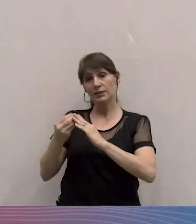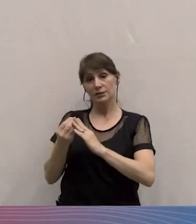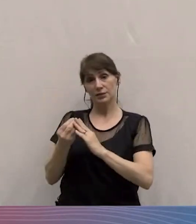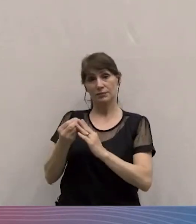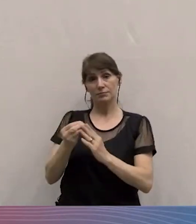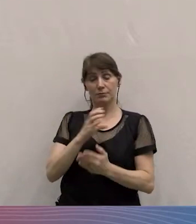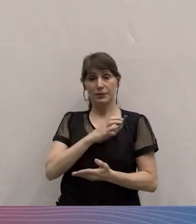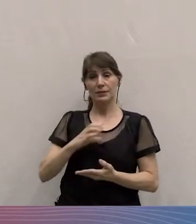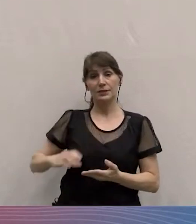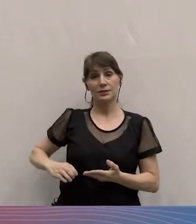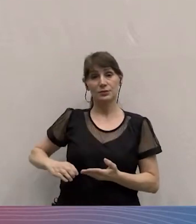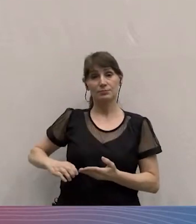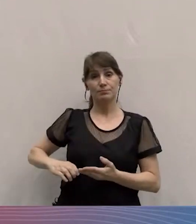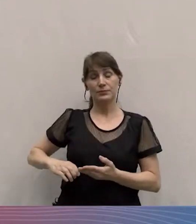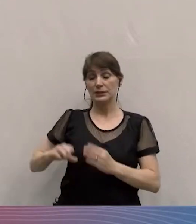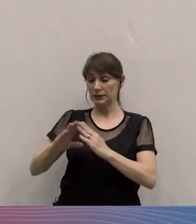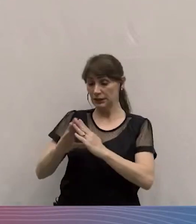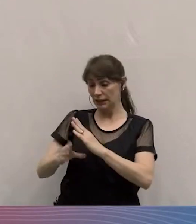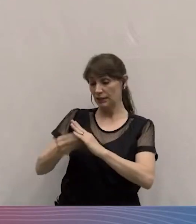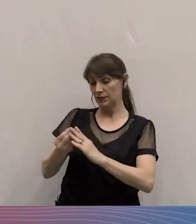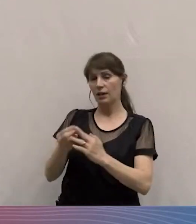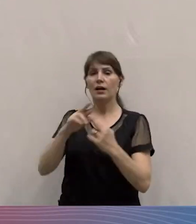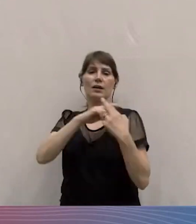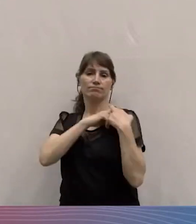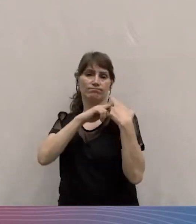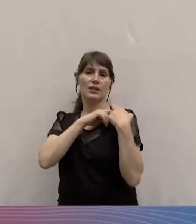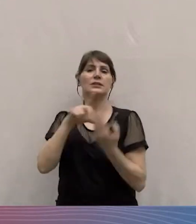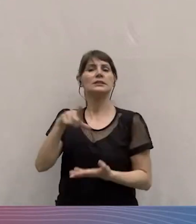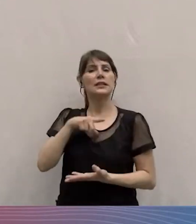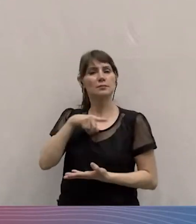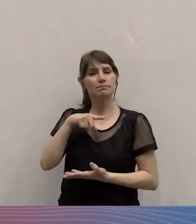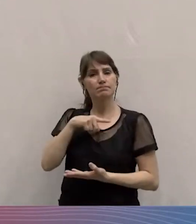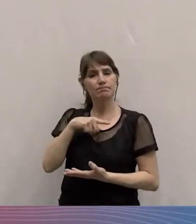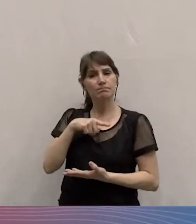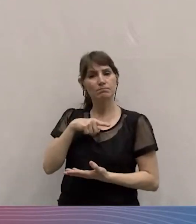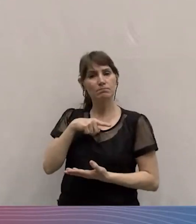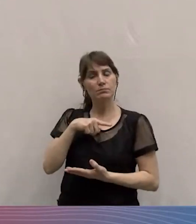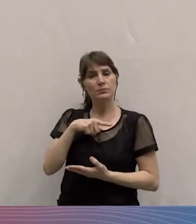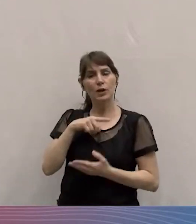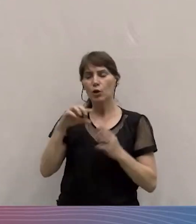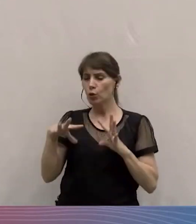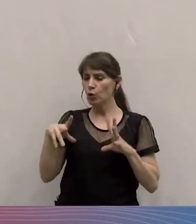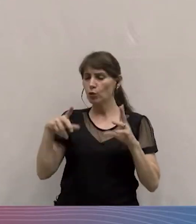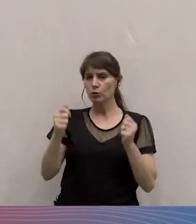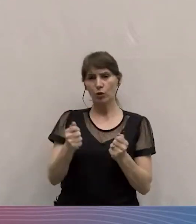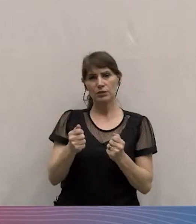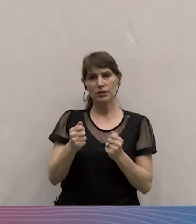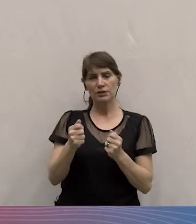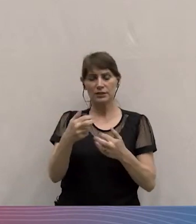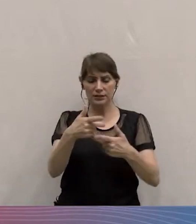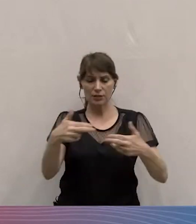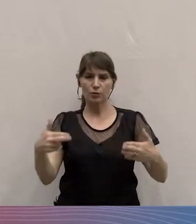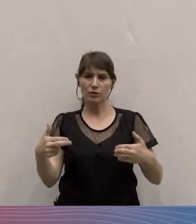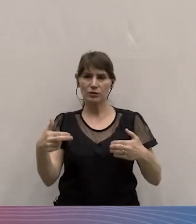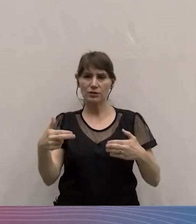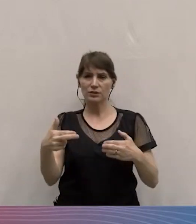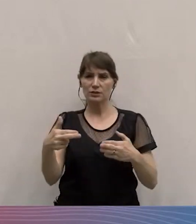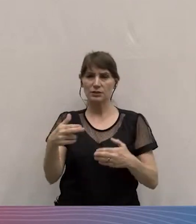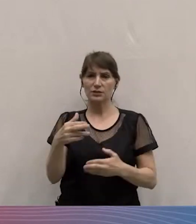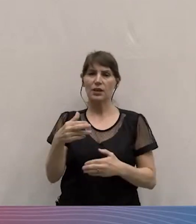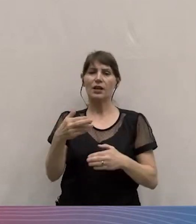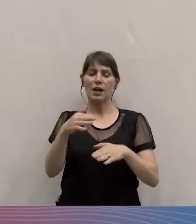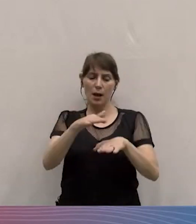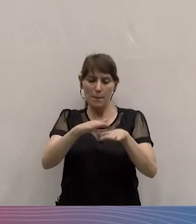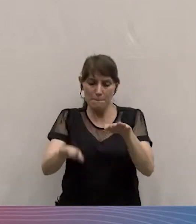E a igreja tem a responsabilidade de colocar todas as coisas debaixo de